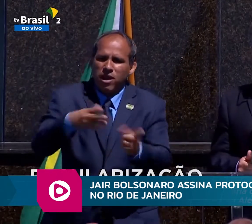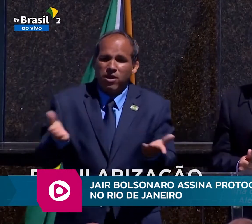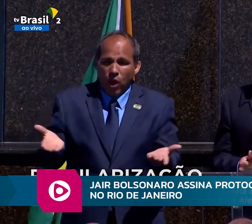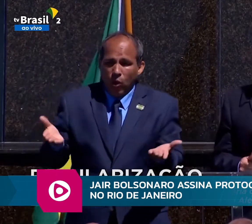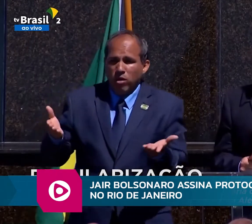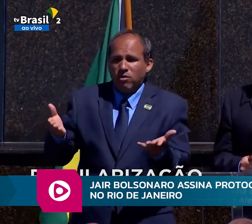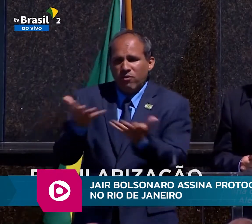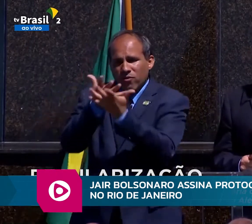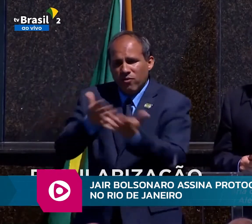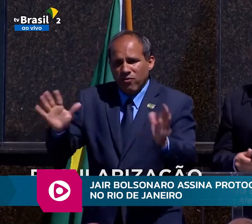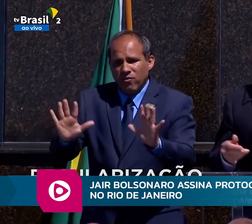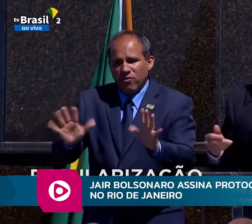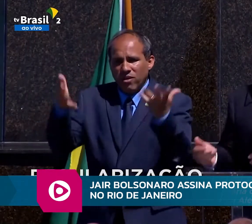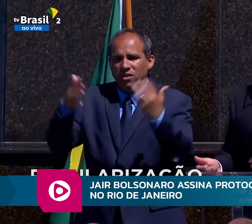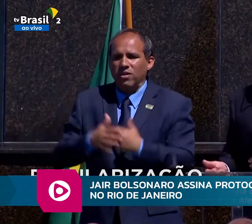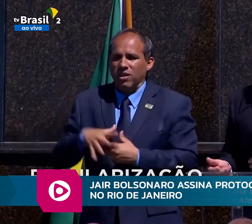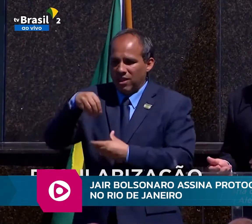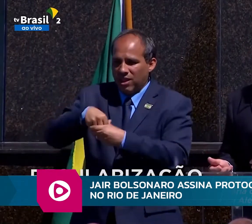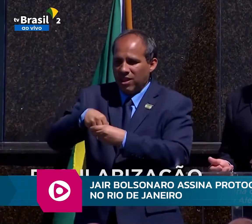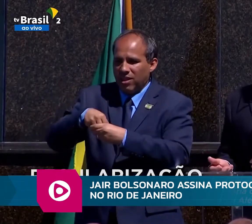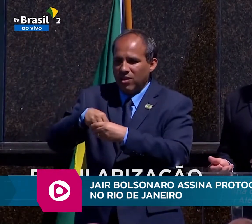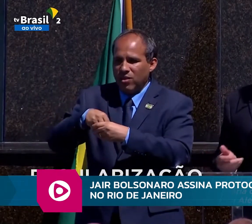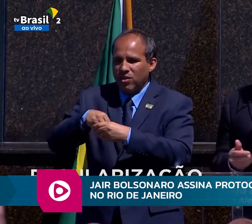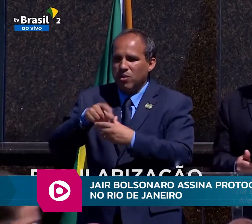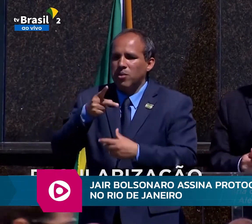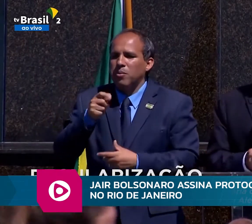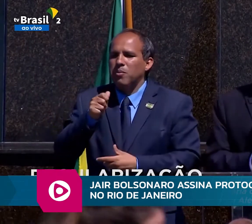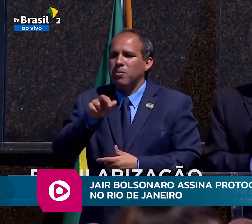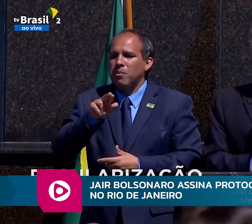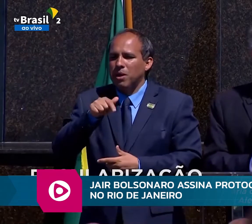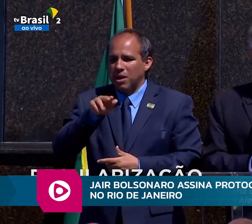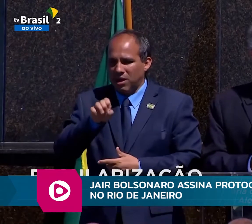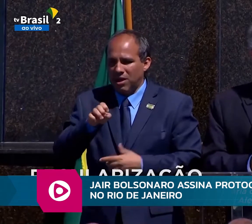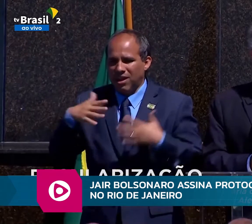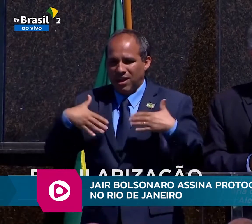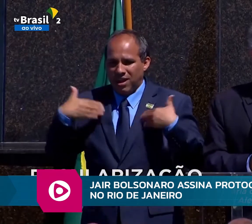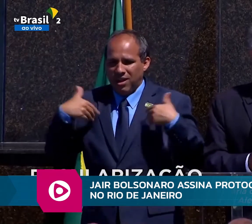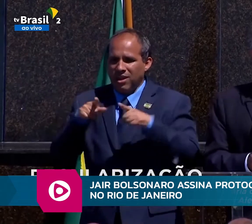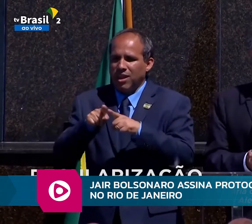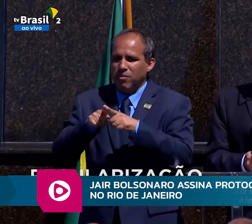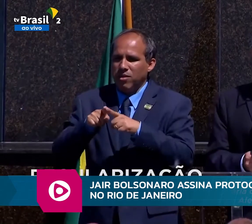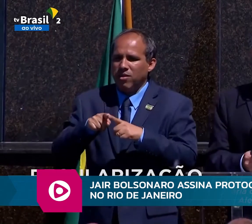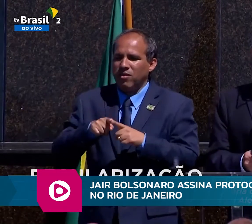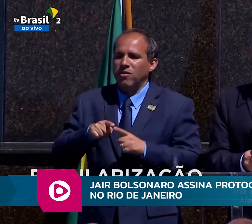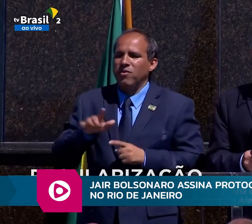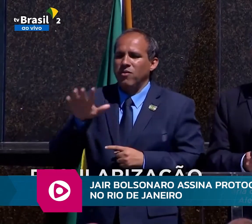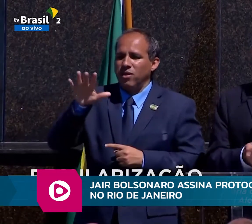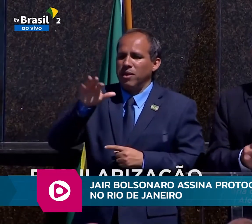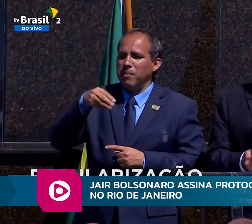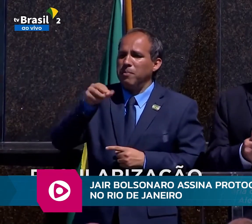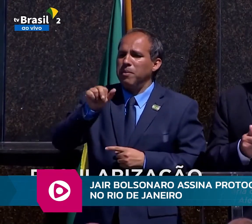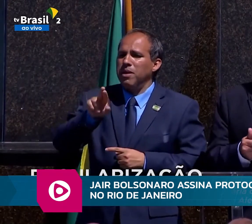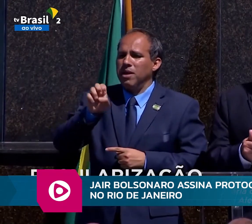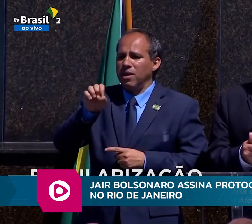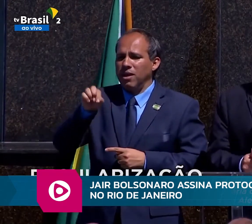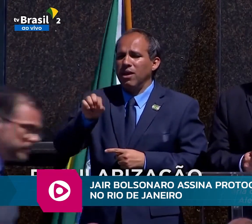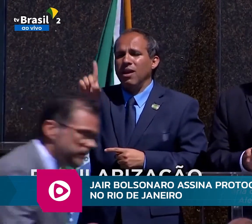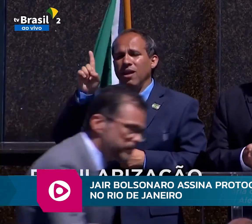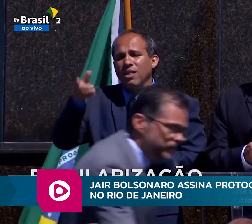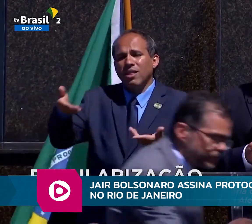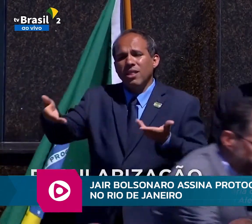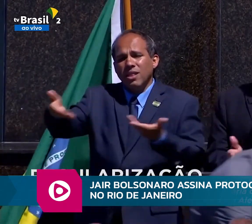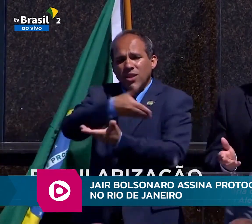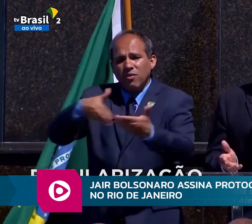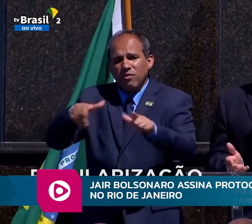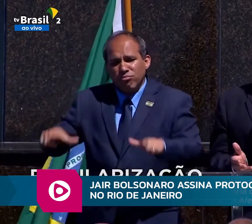nós estamos celebrando aqui tanto no Parque Alegria quanto na Favela da Maré a transferência do título de propriedade